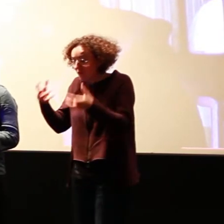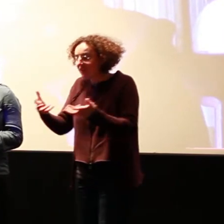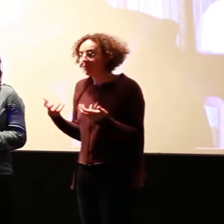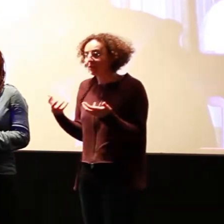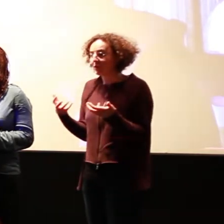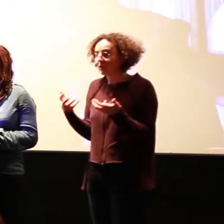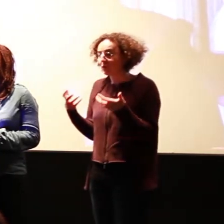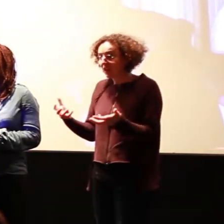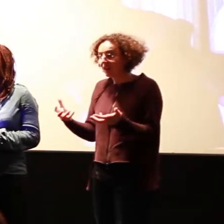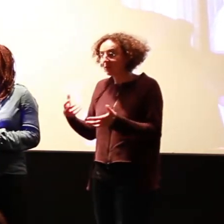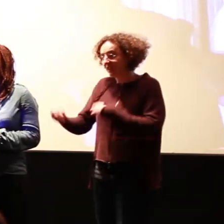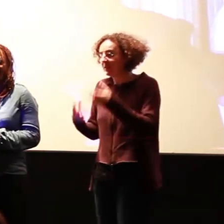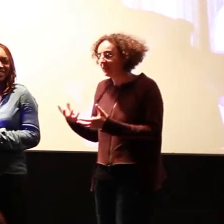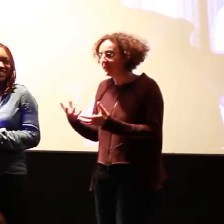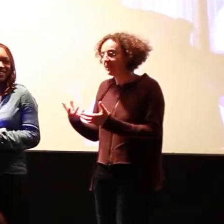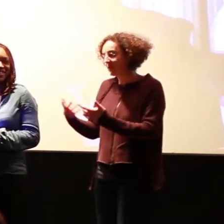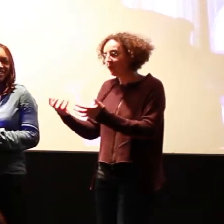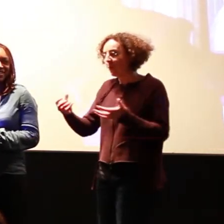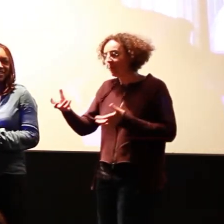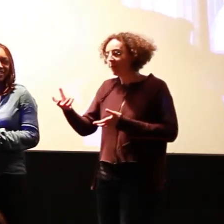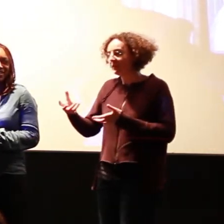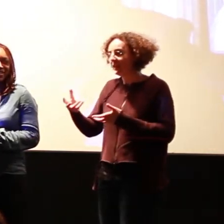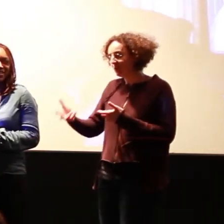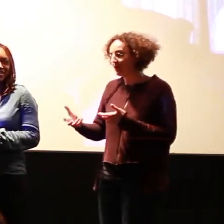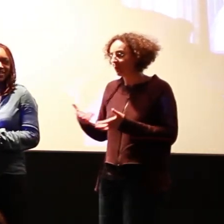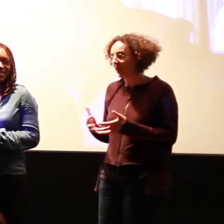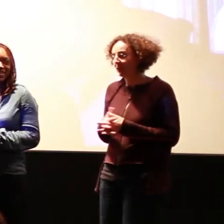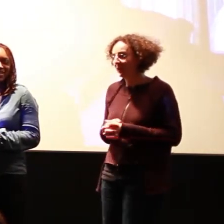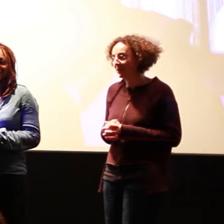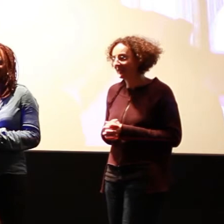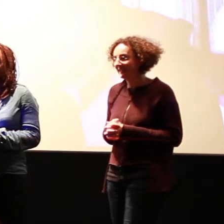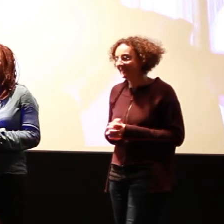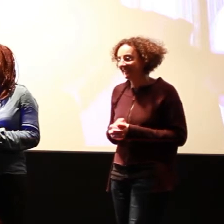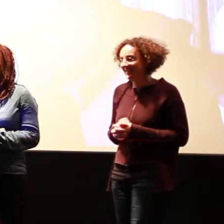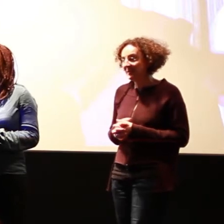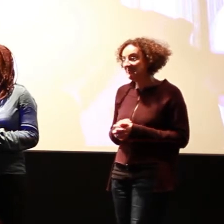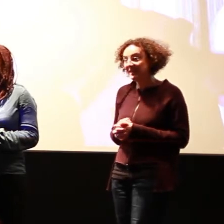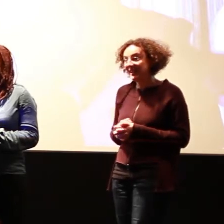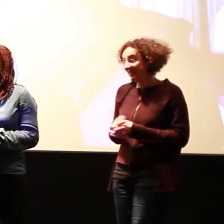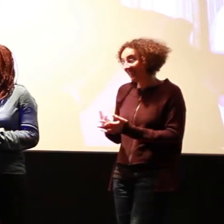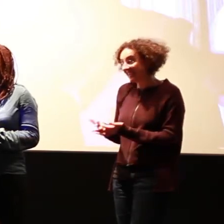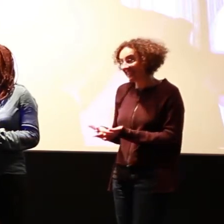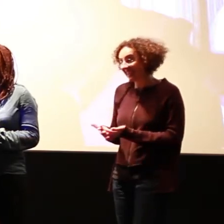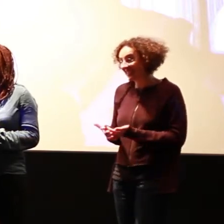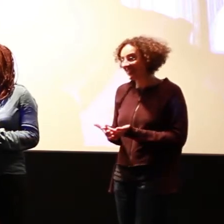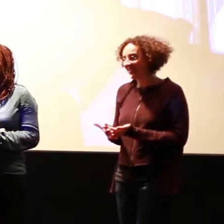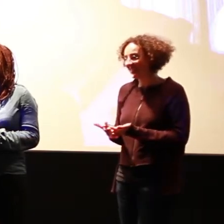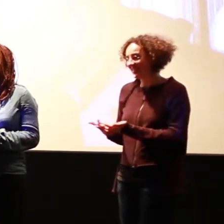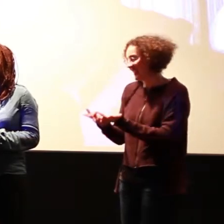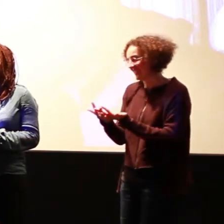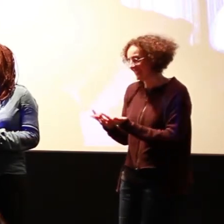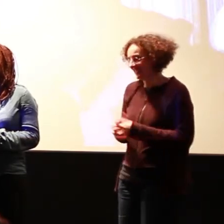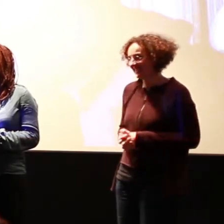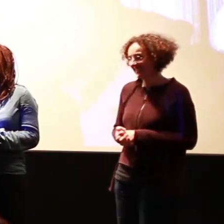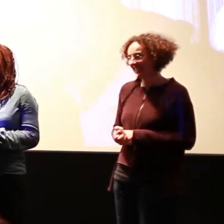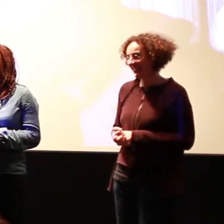on voit dans votre regard que ça n'est pas de la langue des signes, parce que normalement, il y a l'usage du regard dans la langue. Mais c'est très intéressant